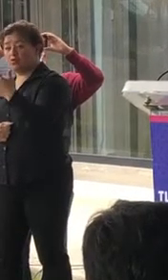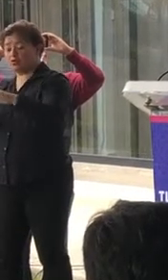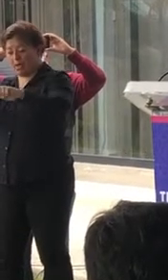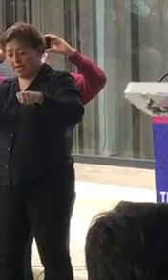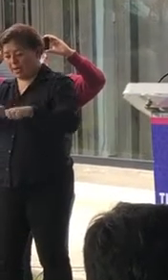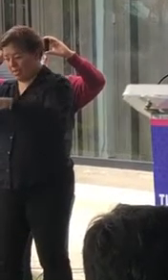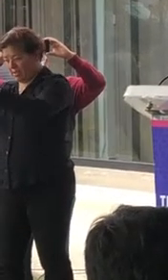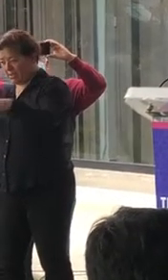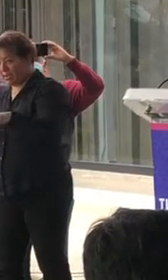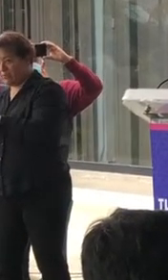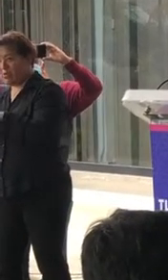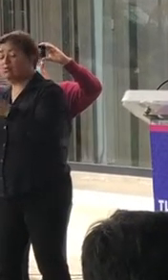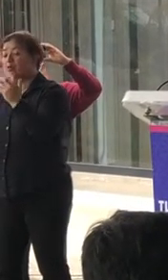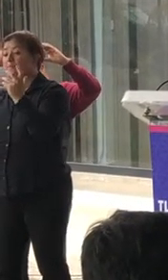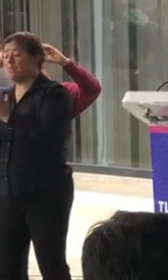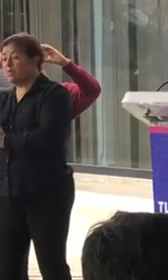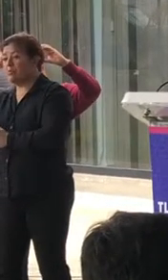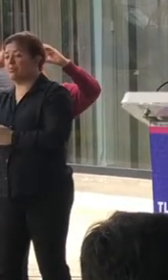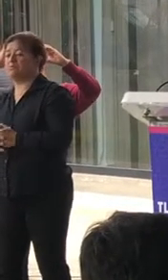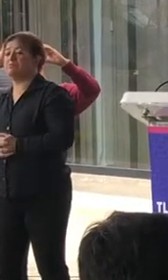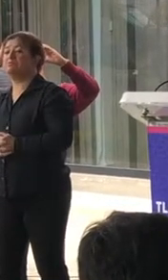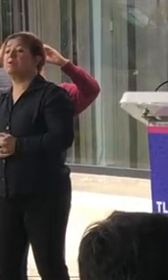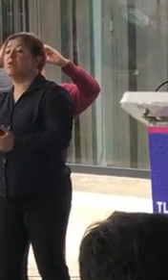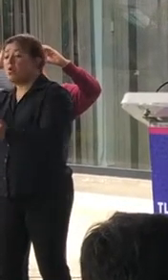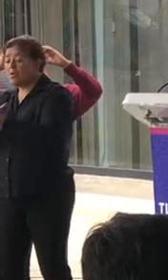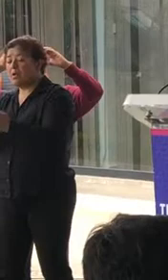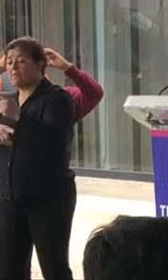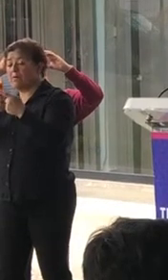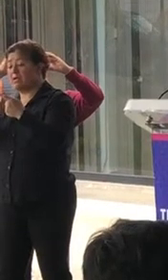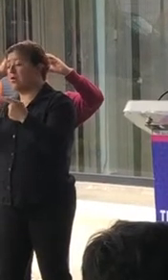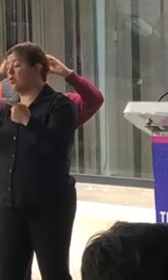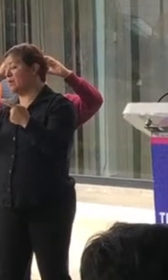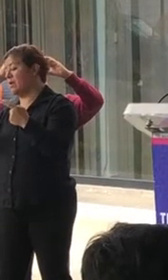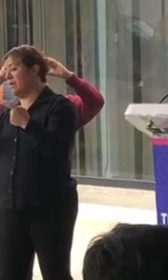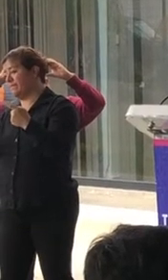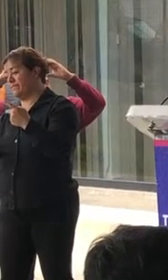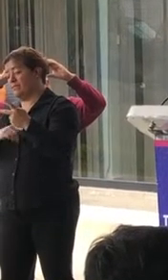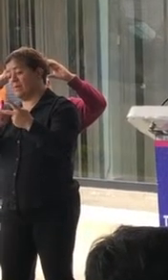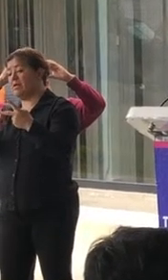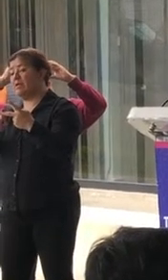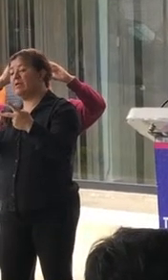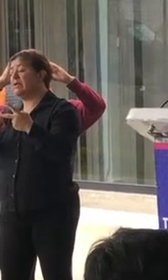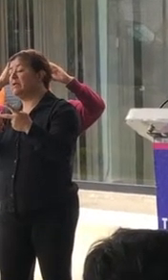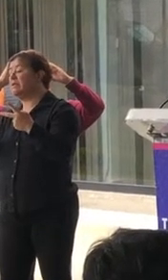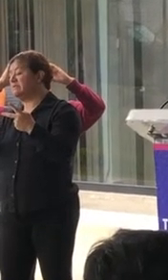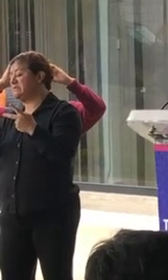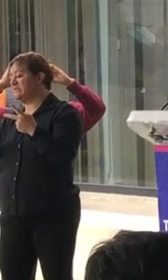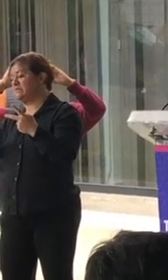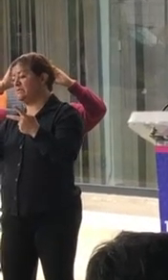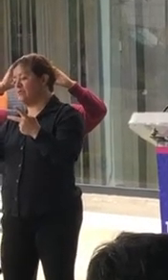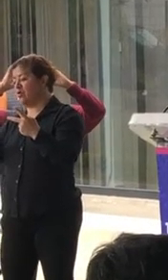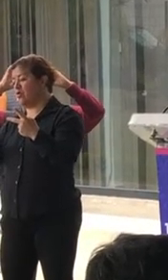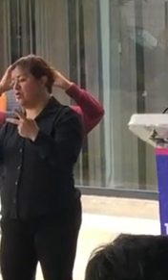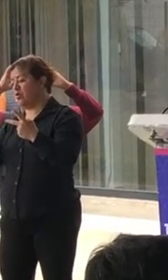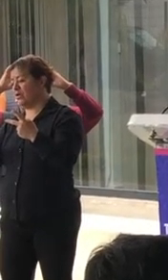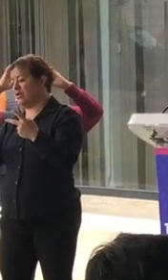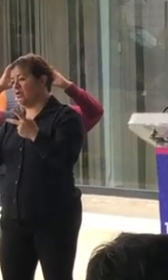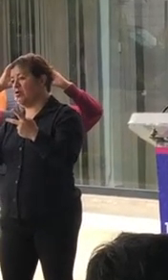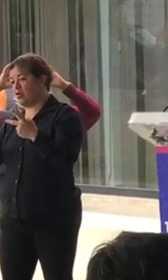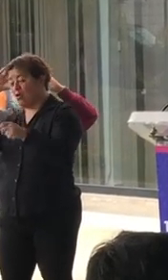generación que sólo lo tiene la unam y el eln y sismología el sismológico nacional